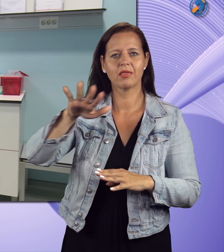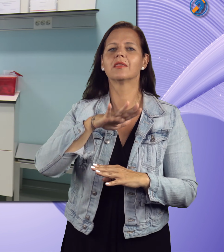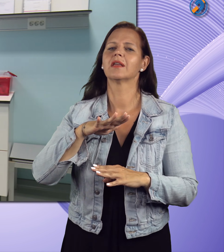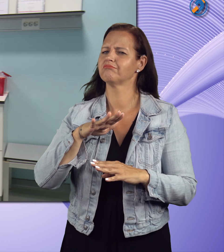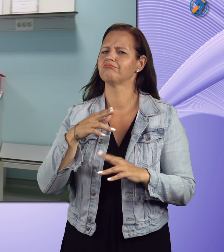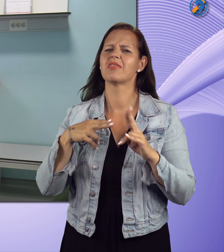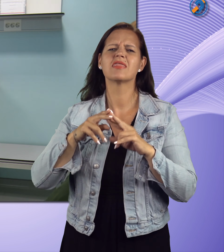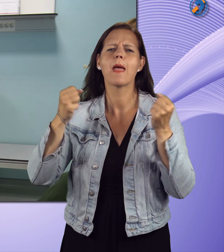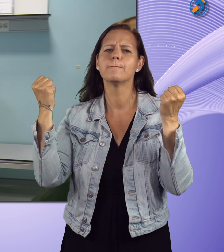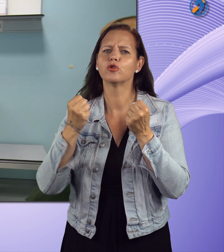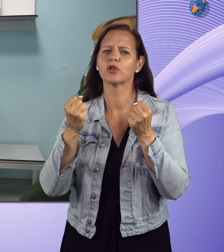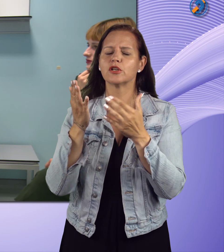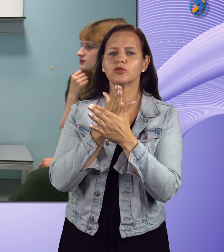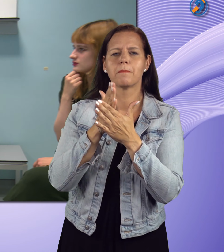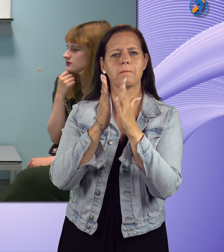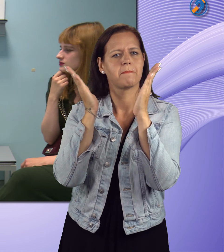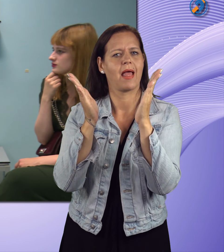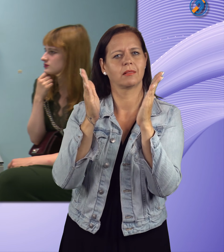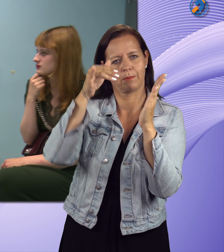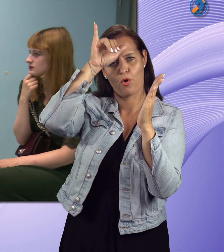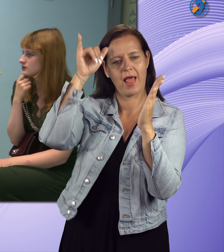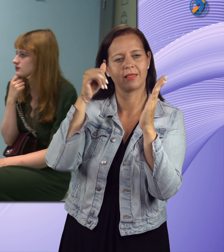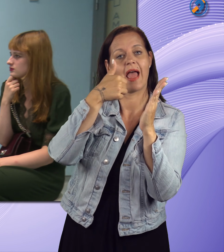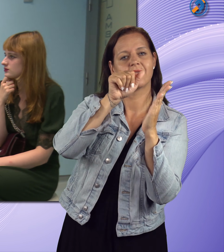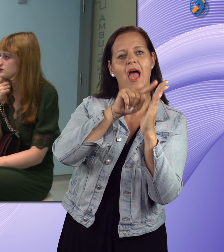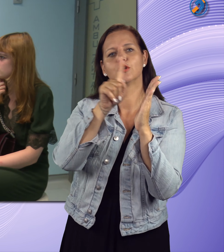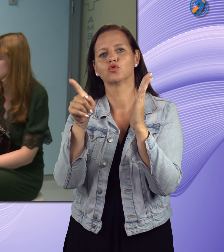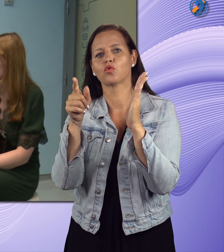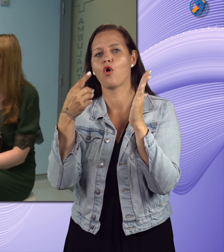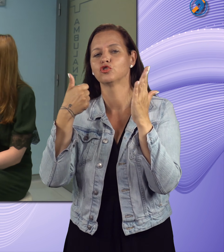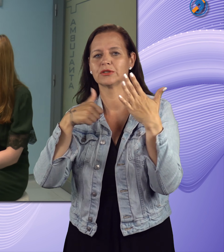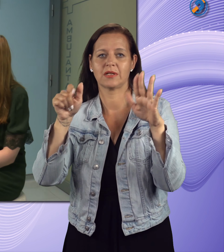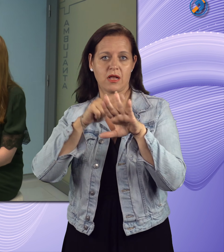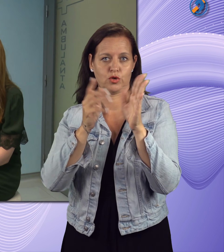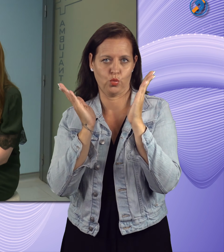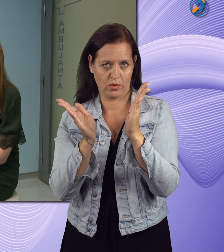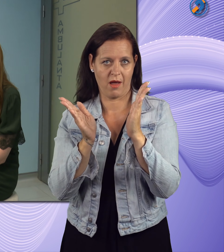sveta najmočnejši poleti, med 11. in 16. uro.